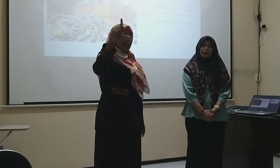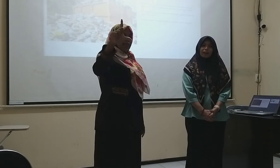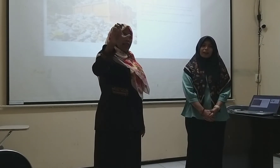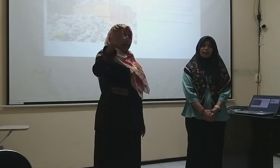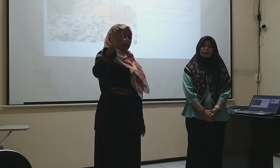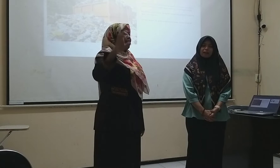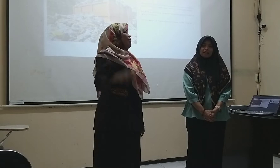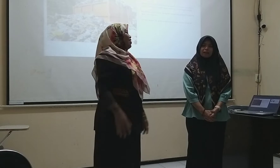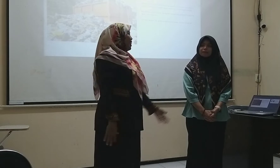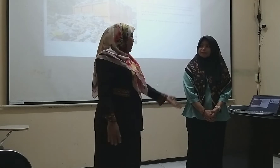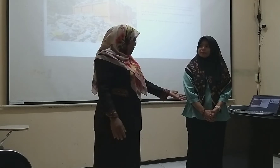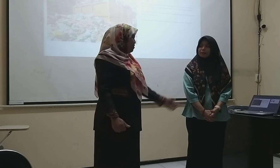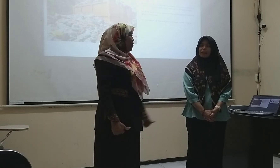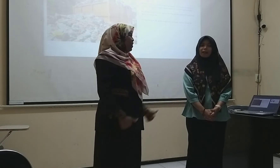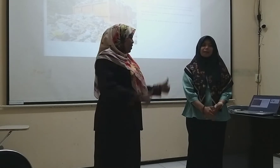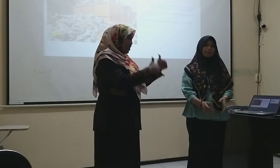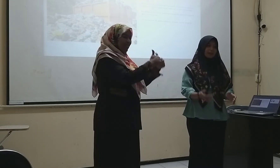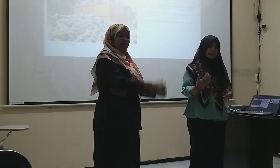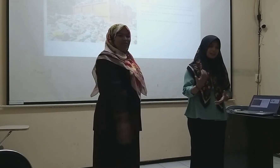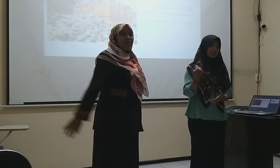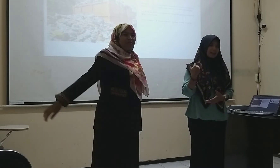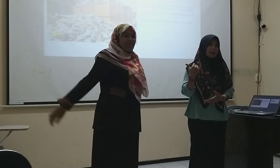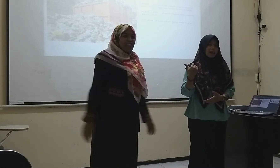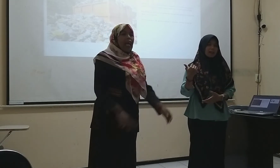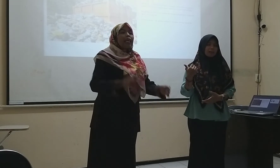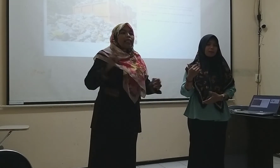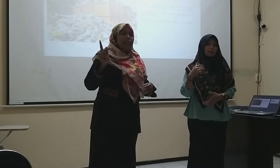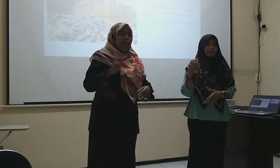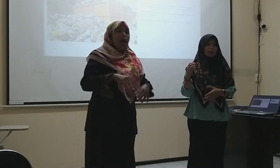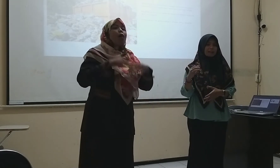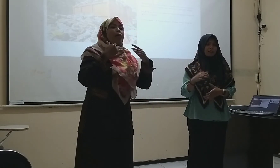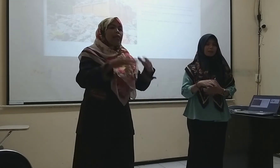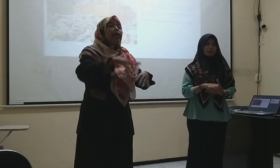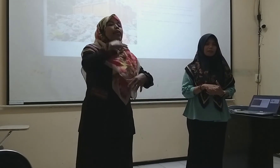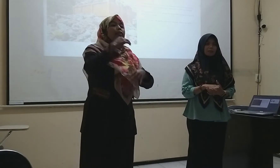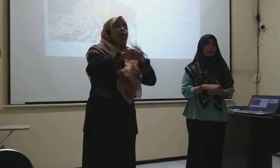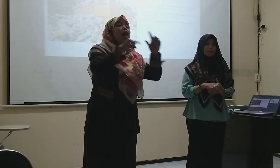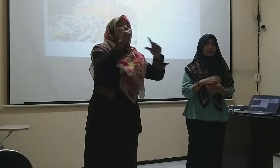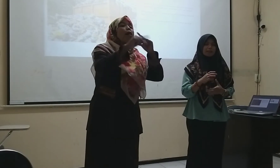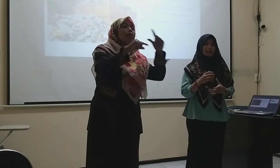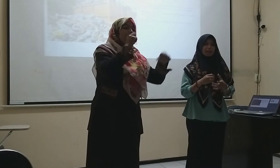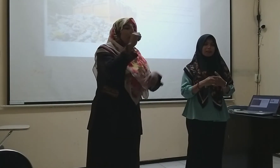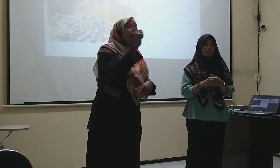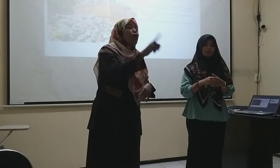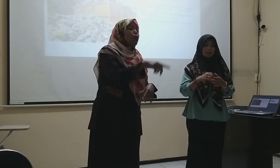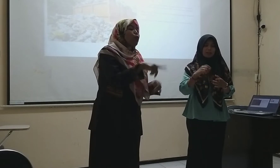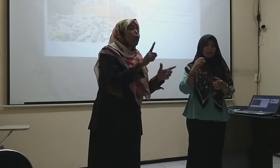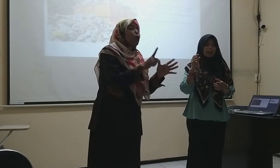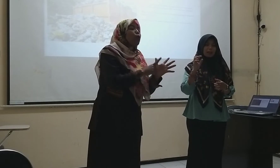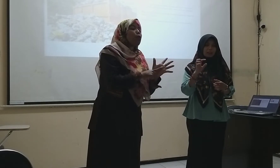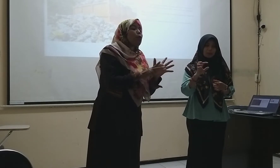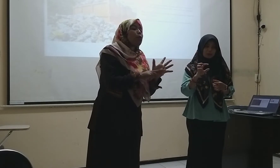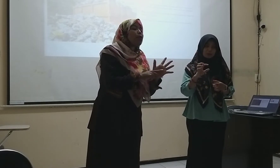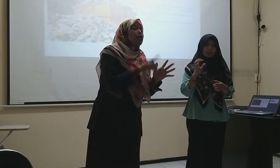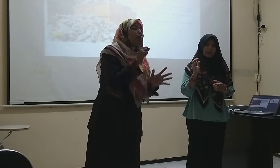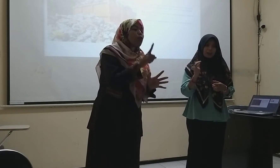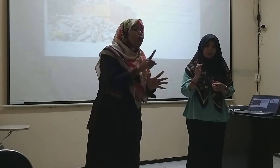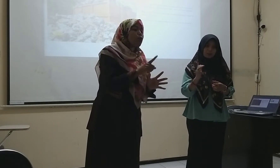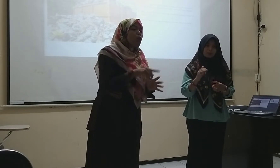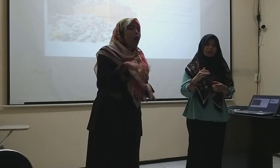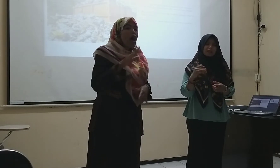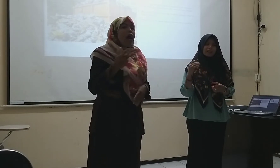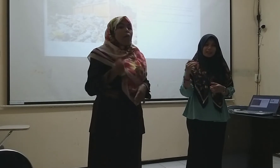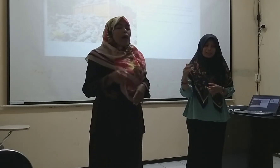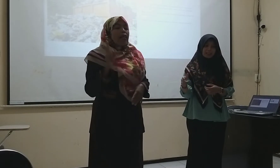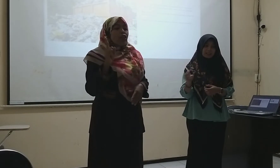REJYLE. Nah, mari kita uraikan satu persatu apa sih yang dimaksud dengan reduce,